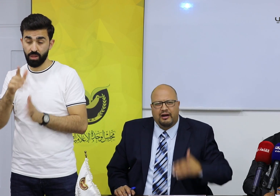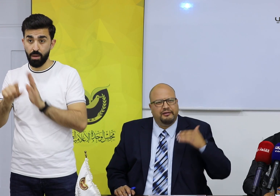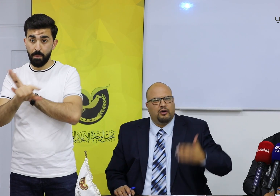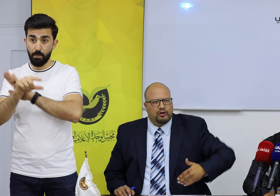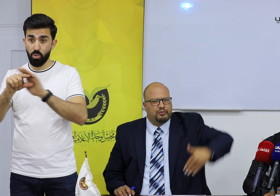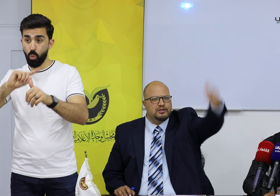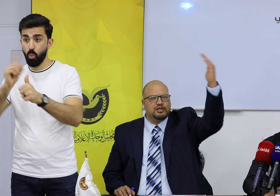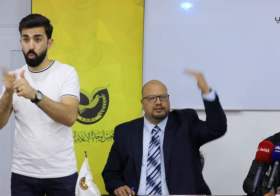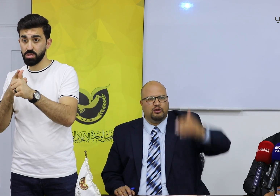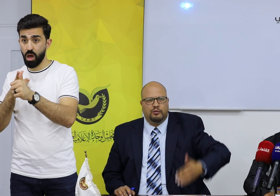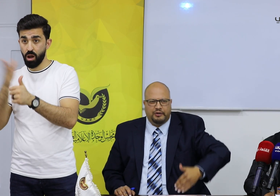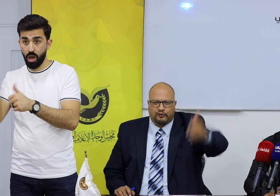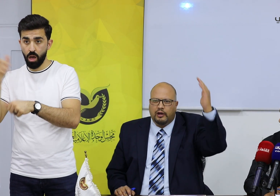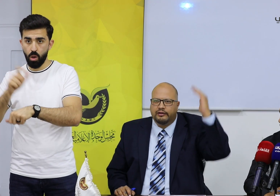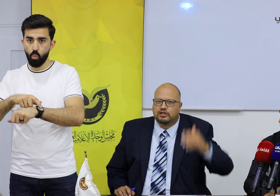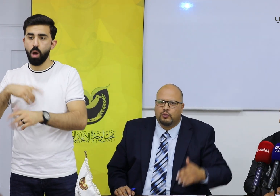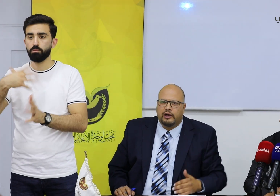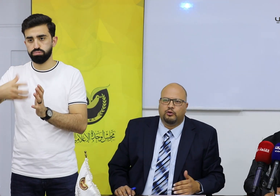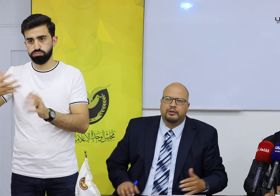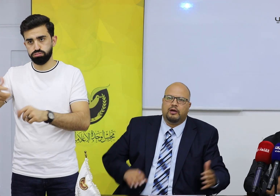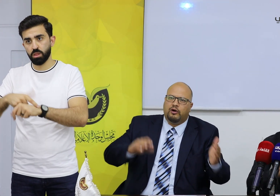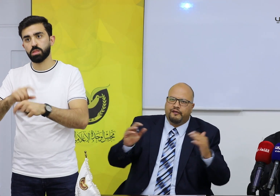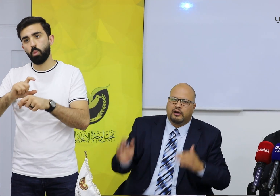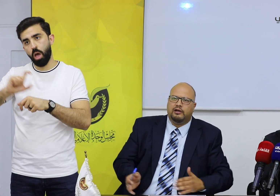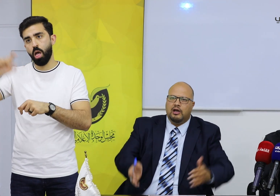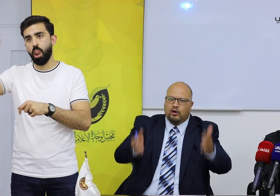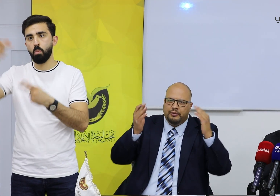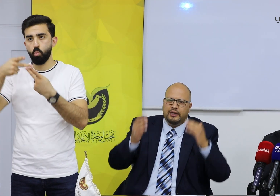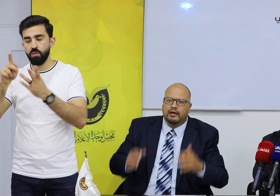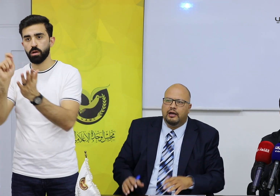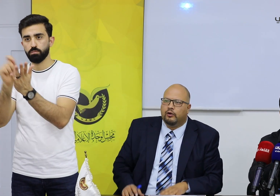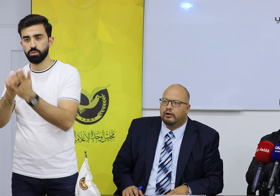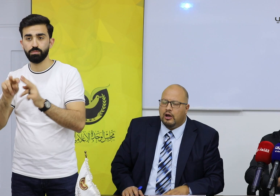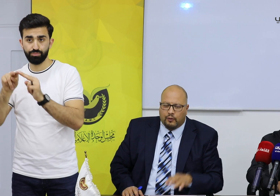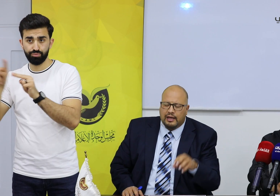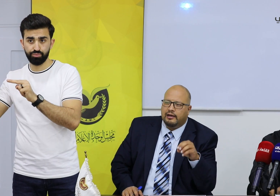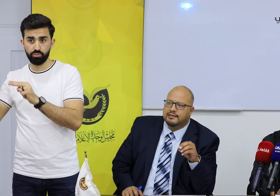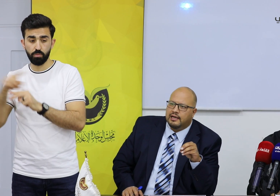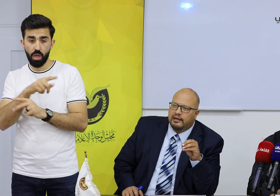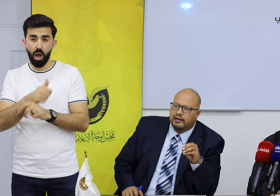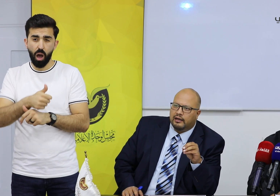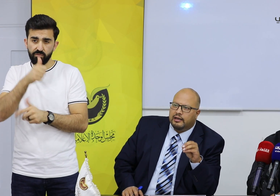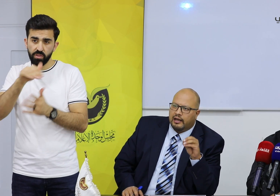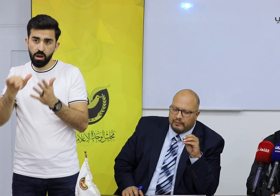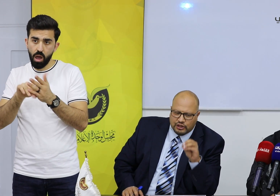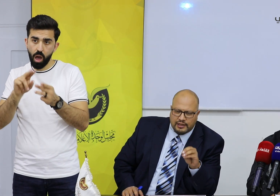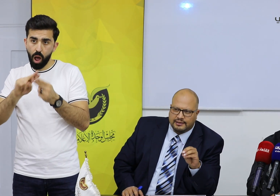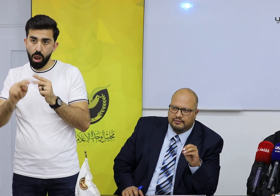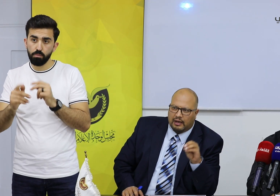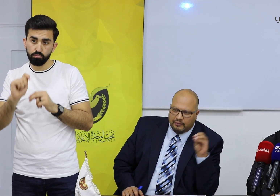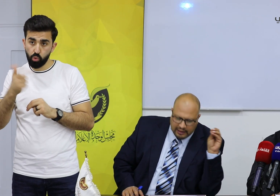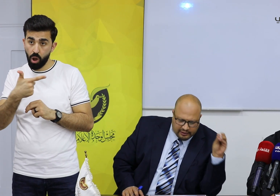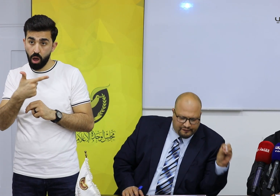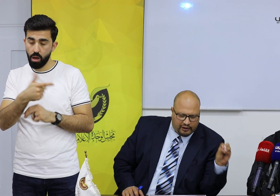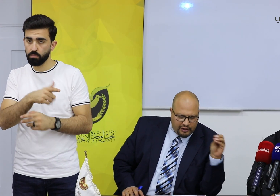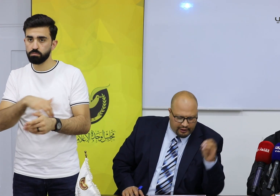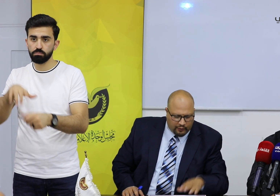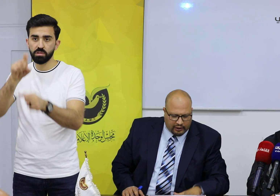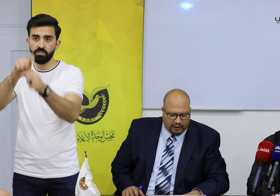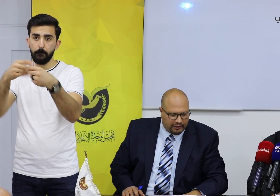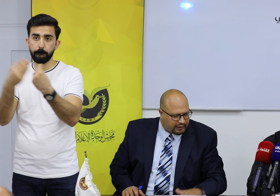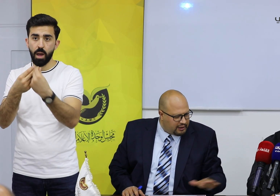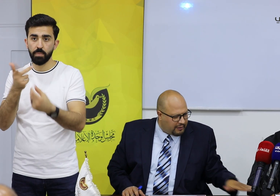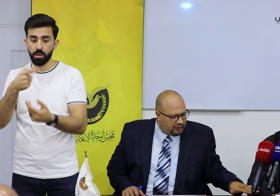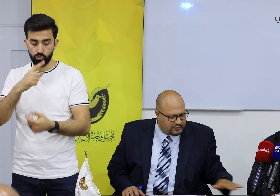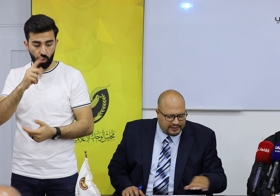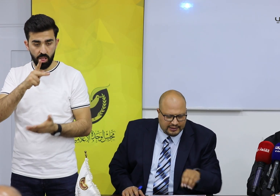العالي رح تاخذ البروسيجرز عندكم، بتعرفوا قديش وقت وبدها موافقات وبدها الى اخره، ولكن اذا احنا كمجلس مع بالاتفاقيه اللي رح